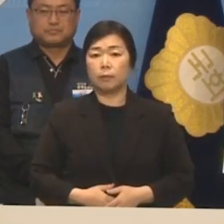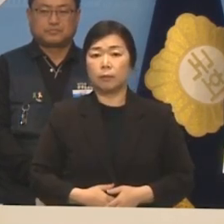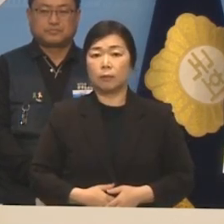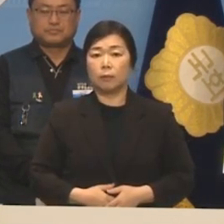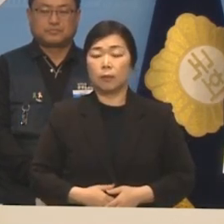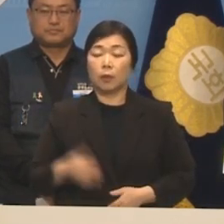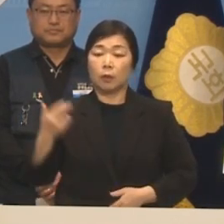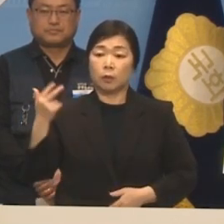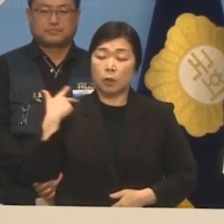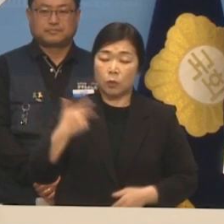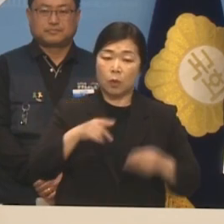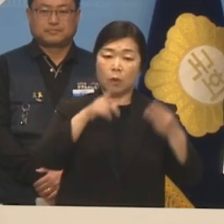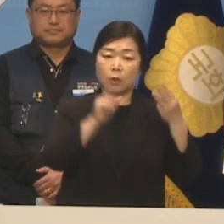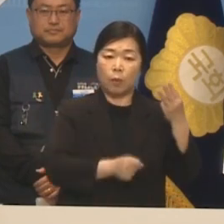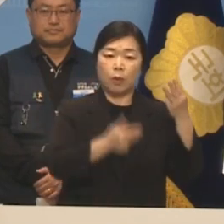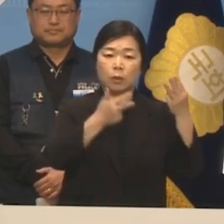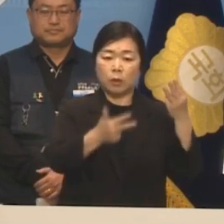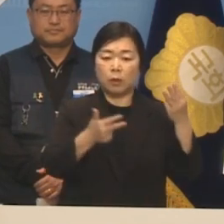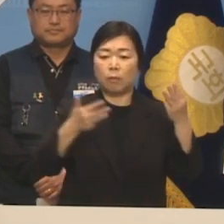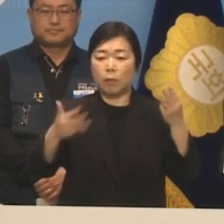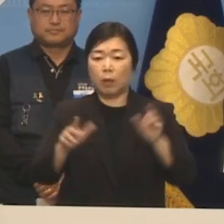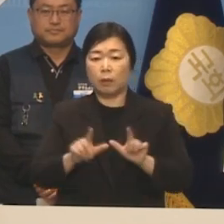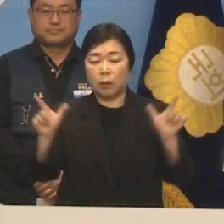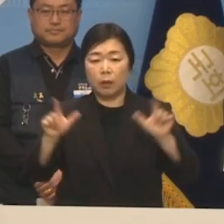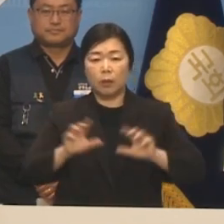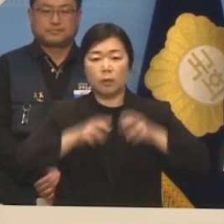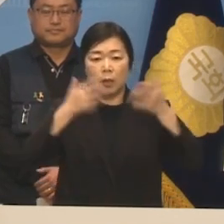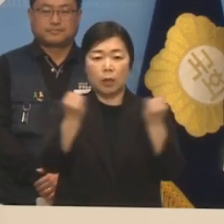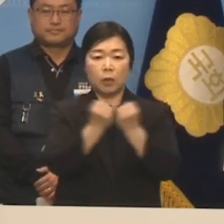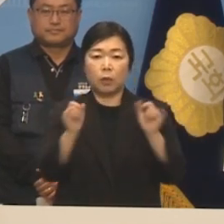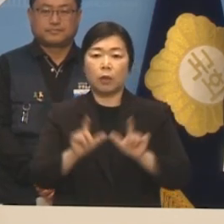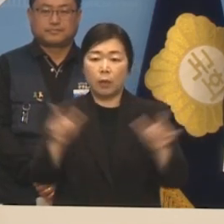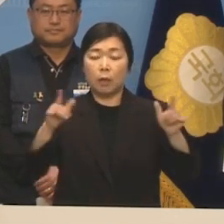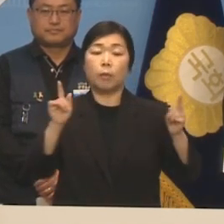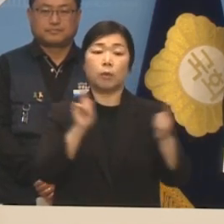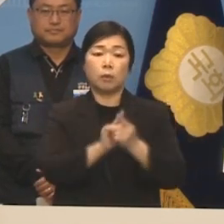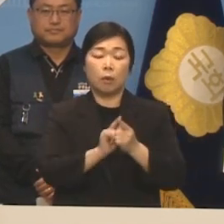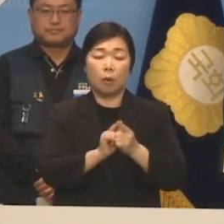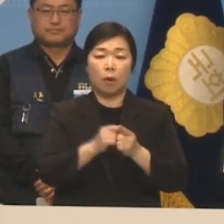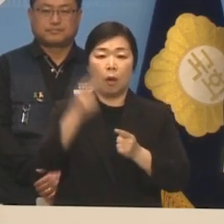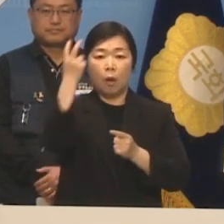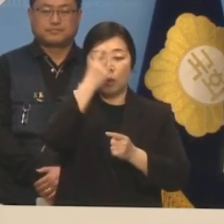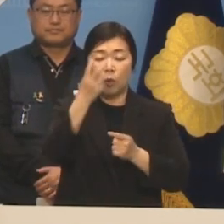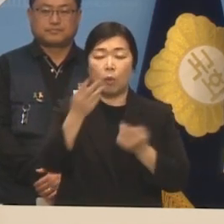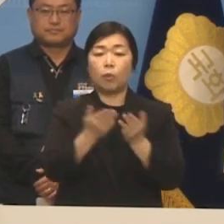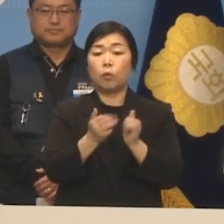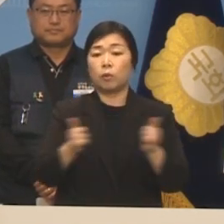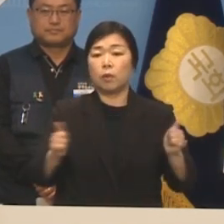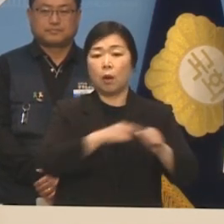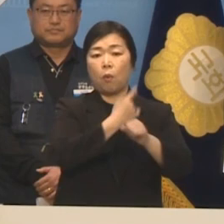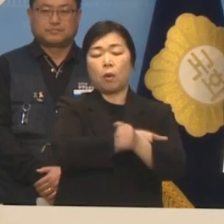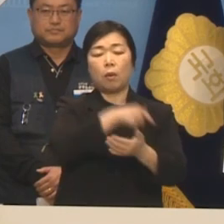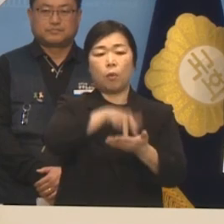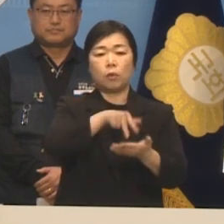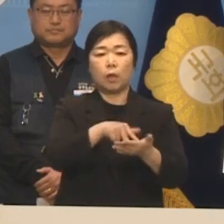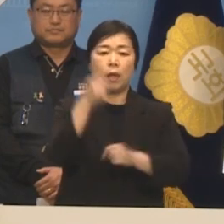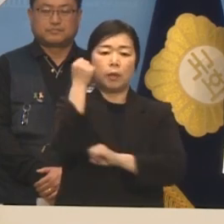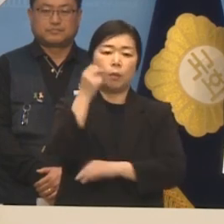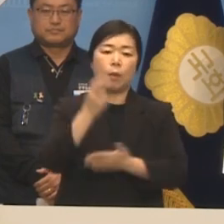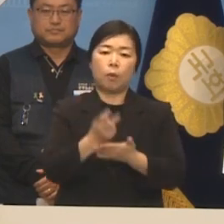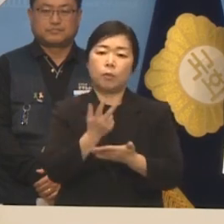3월 7일, 3월 8일 세계 여성의 날을 맞이해서 돌봄노동자 권리보장기본법 제정이